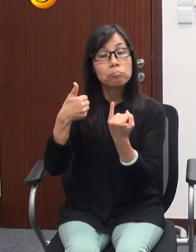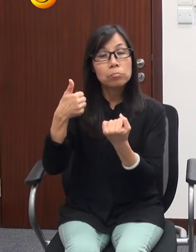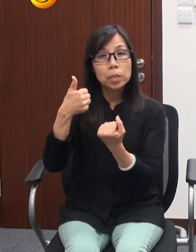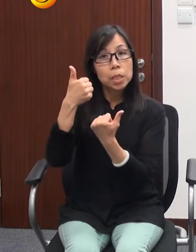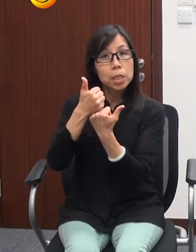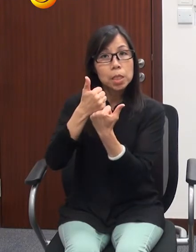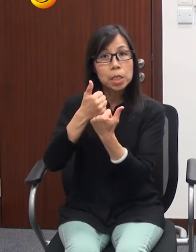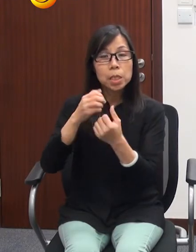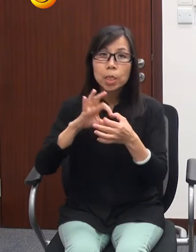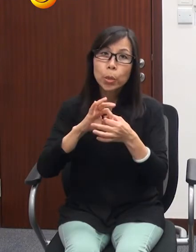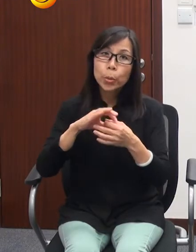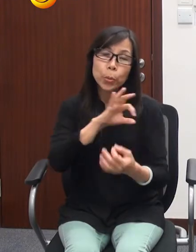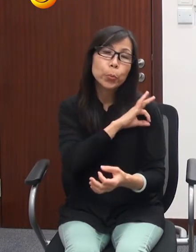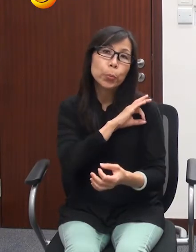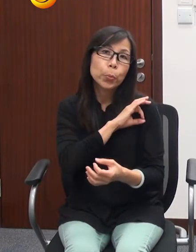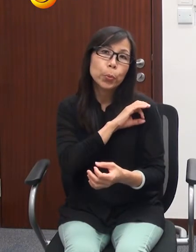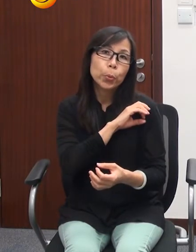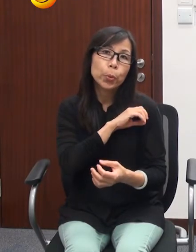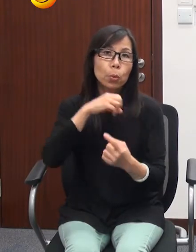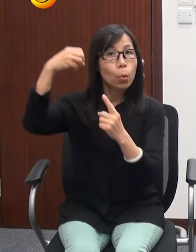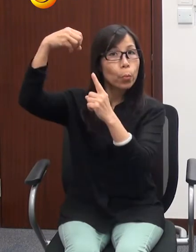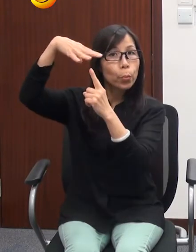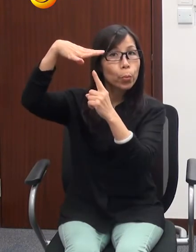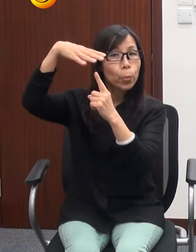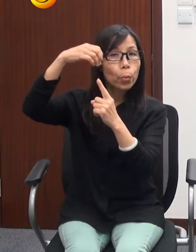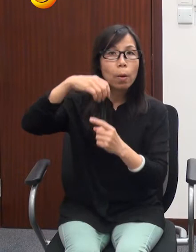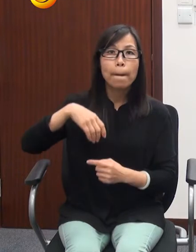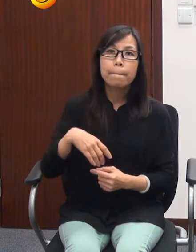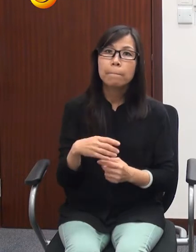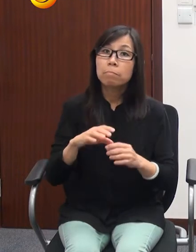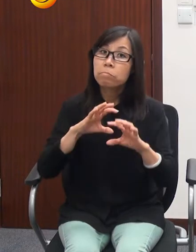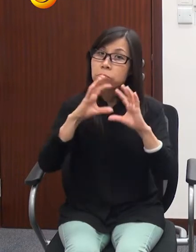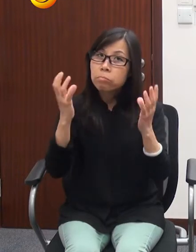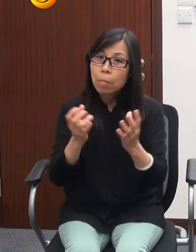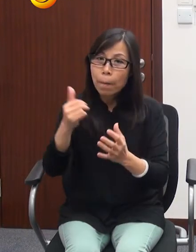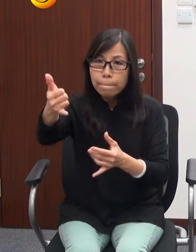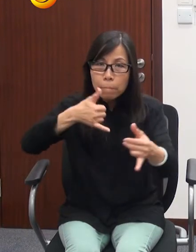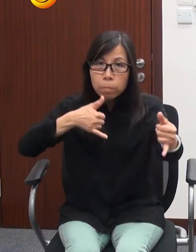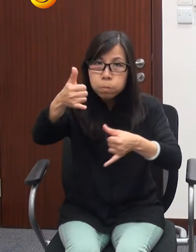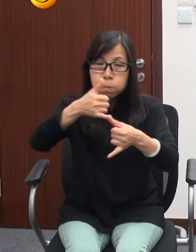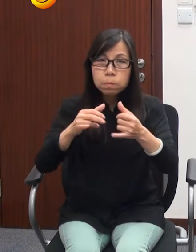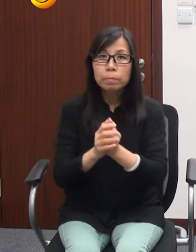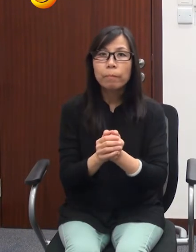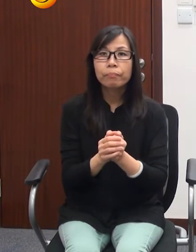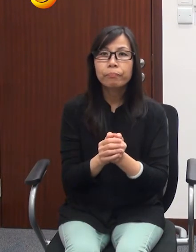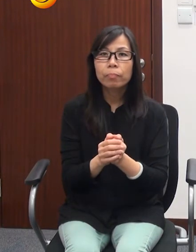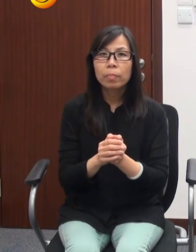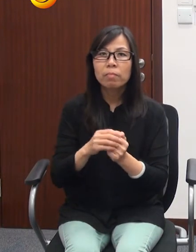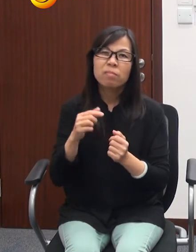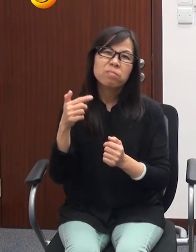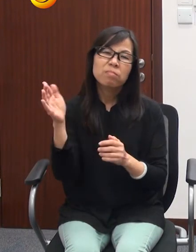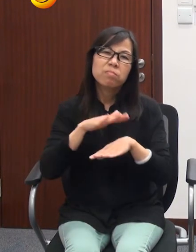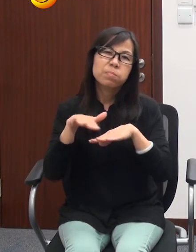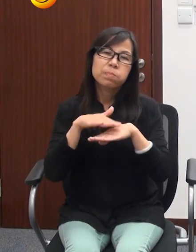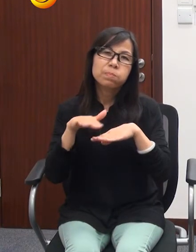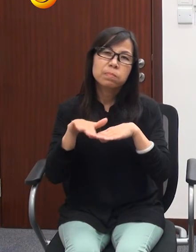咪咁？但係佢搞嗰個燭光晚會都搞得唔係好成功啦，係咪？呢個就係即係